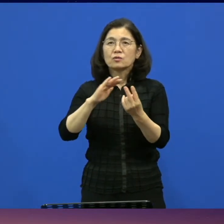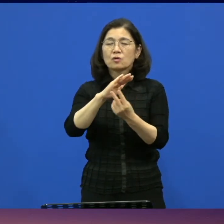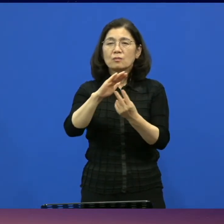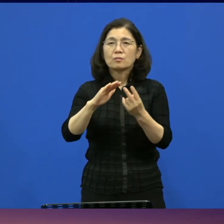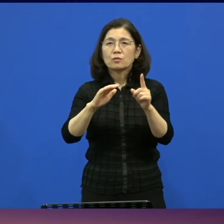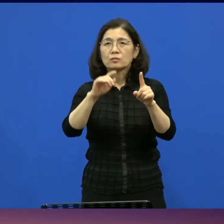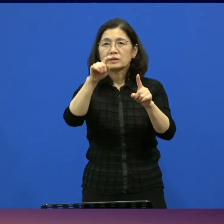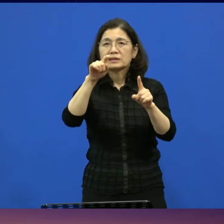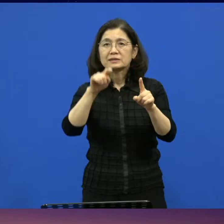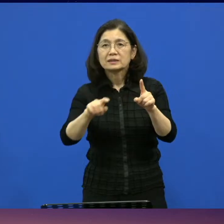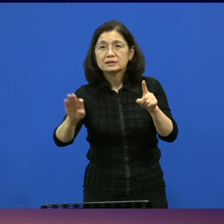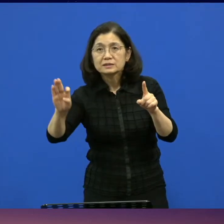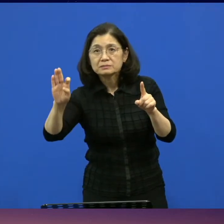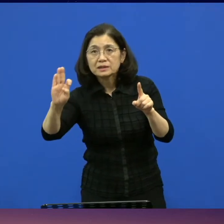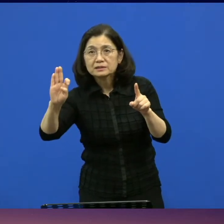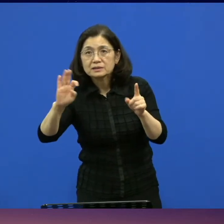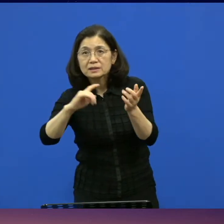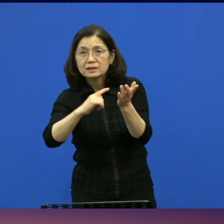나타나요.